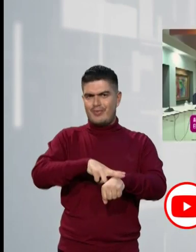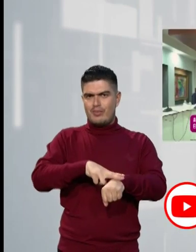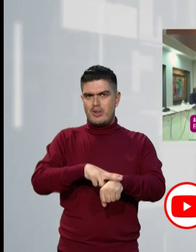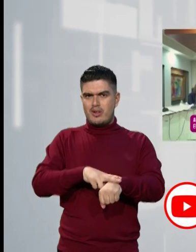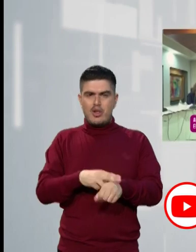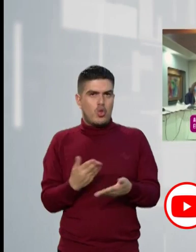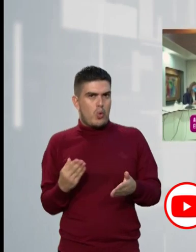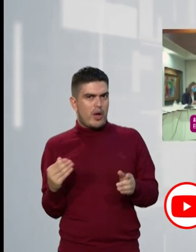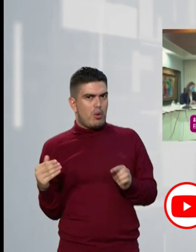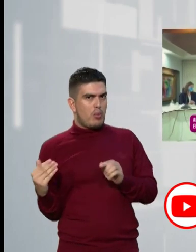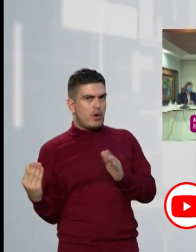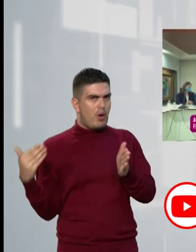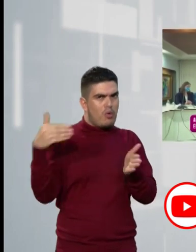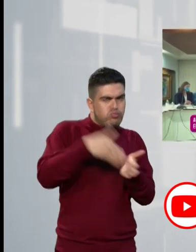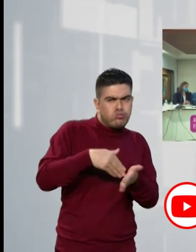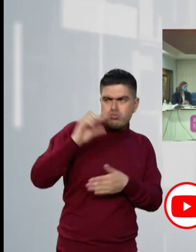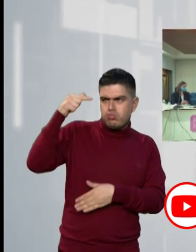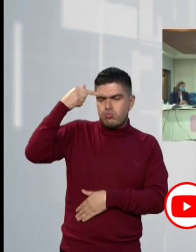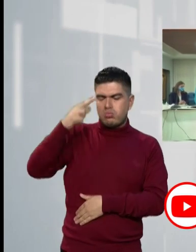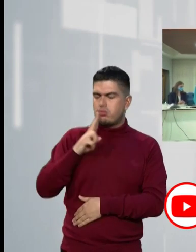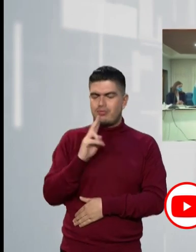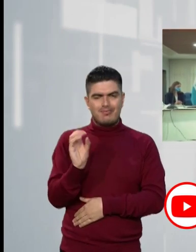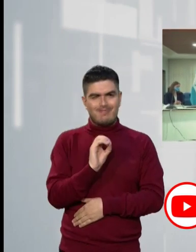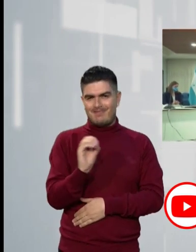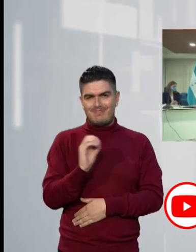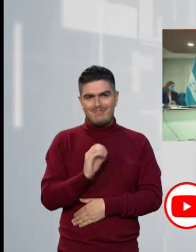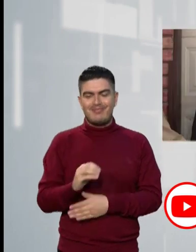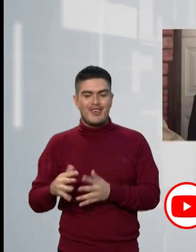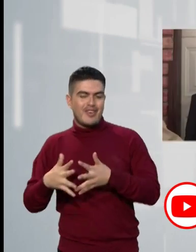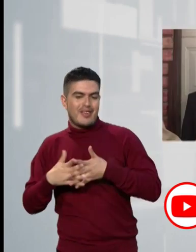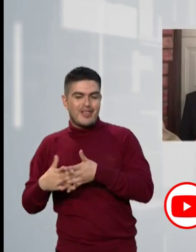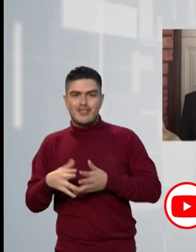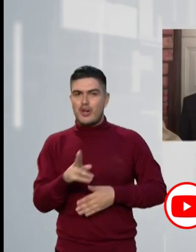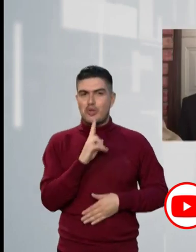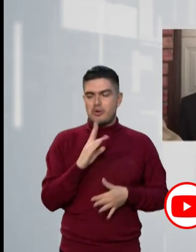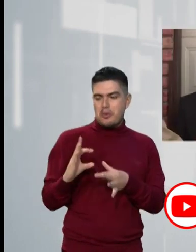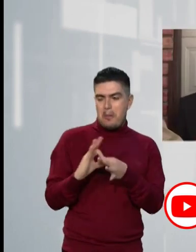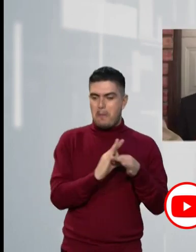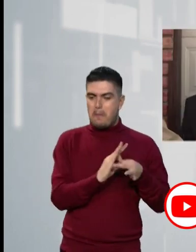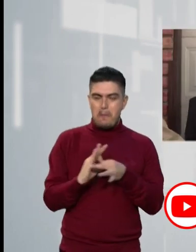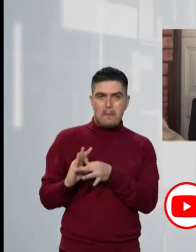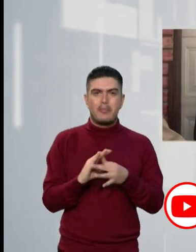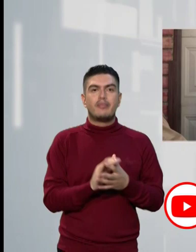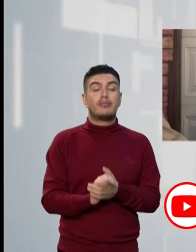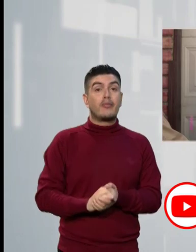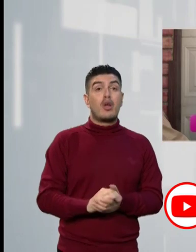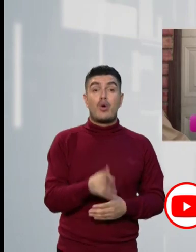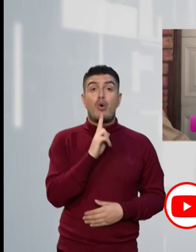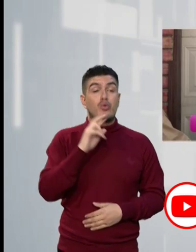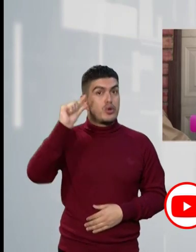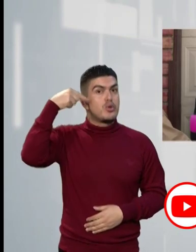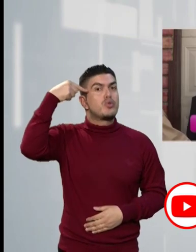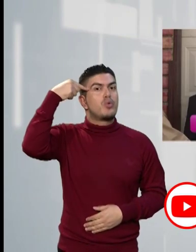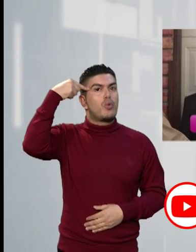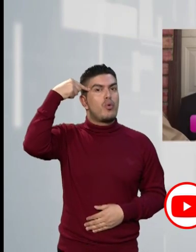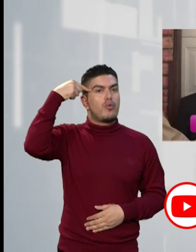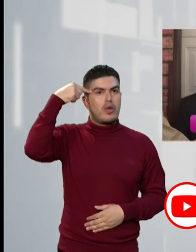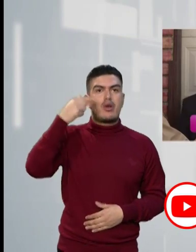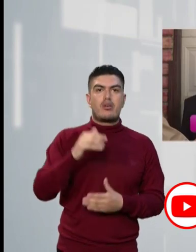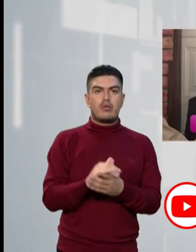gobierno mientras destacó las relaciones que se tienen con Estados Unidos Honduras es un gobierno socialista pero